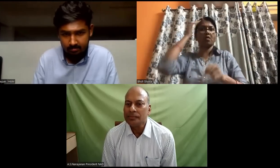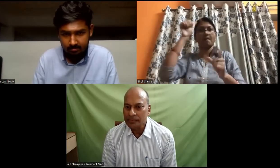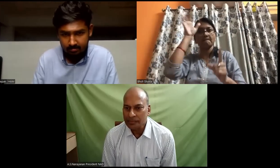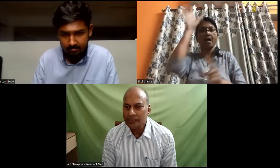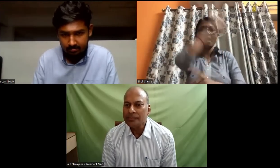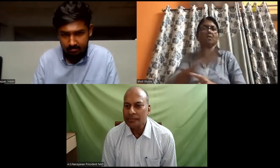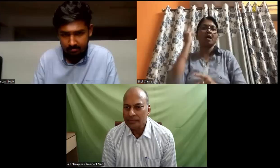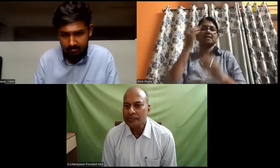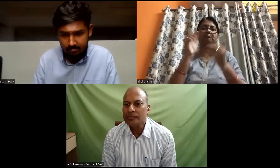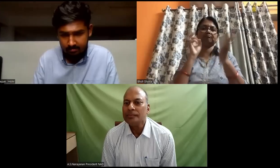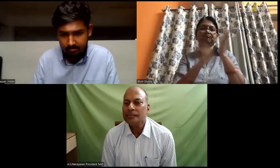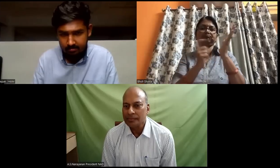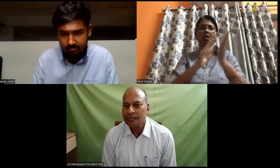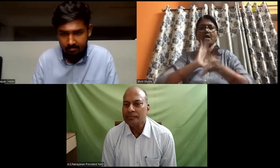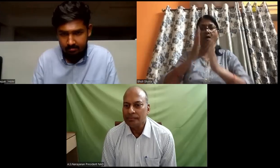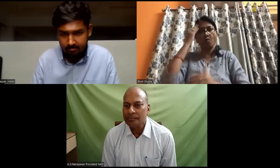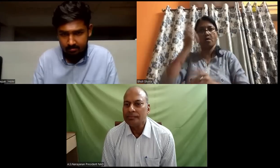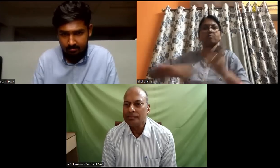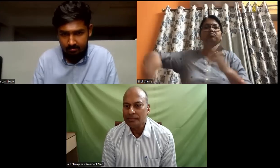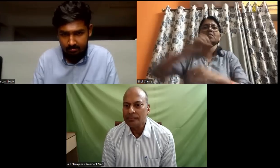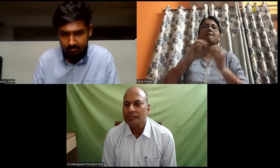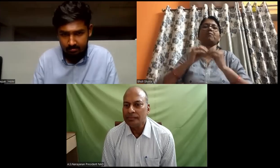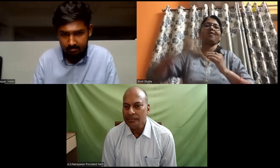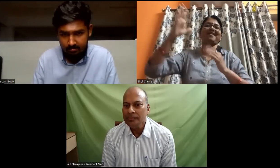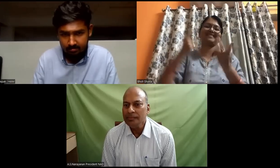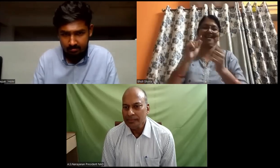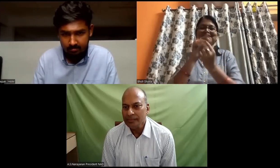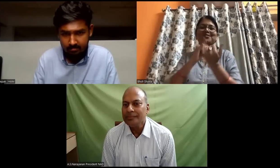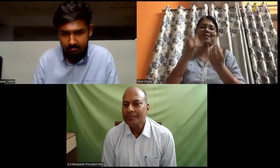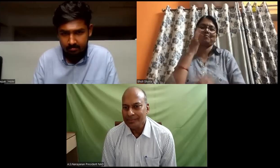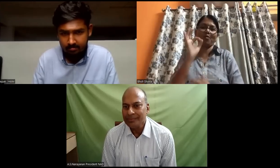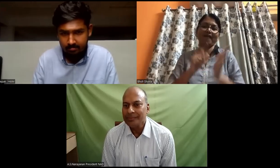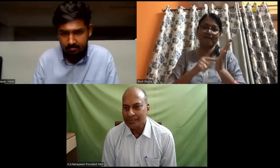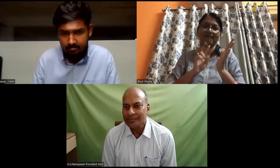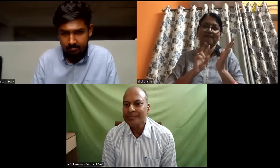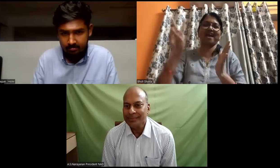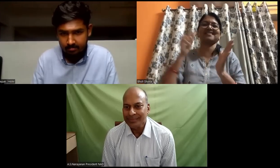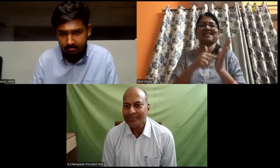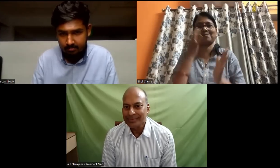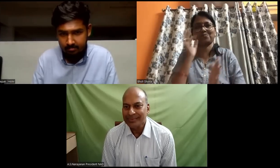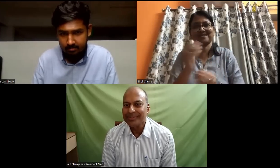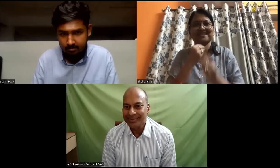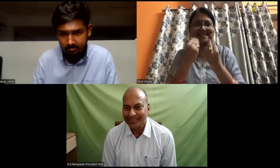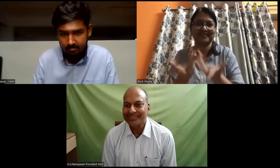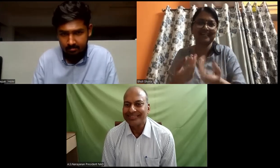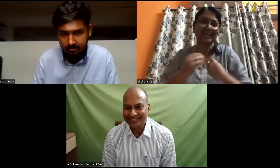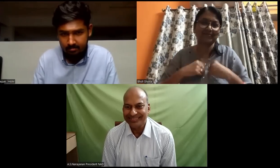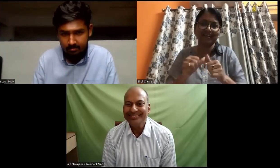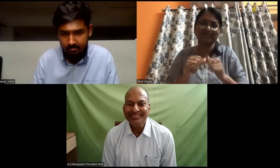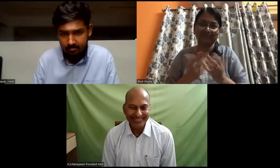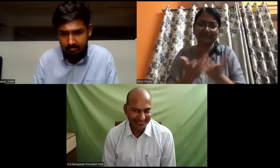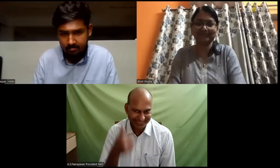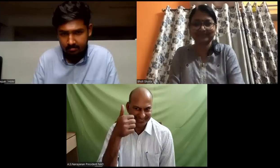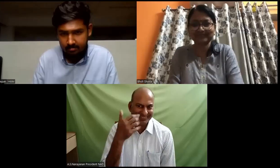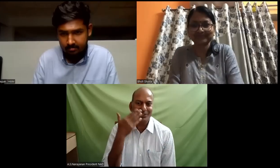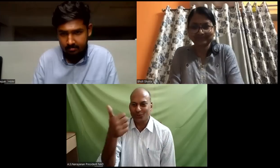है ज्यादा मछलियां हो गई है इसलिए। अपनी जान कल से निकल रही है तो क्या कर रहे हो यार पानी का बिल्कुल ही